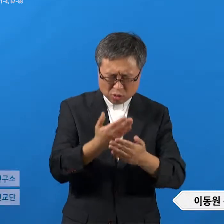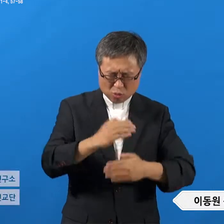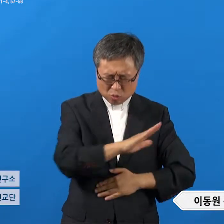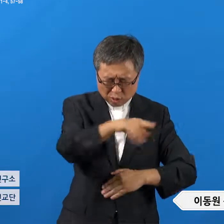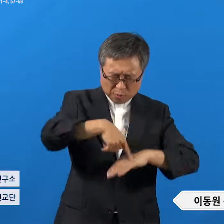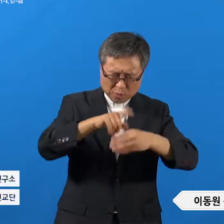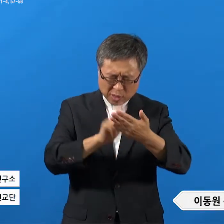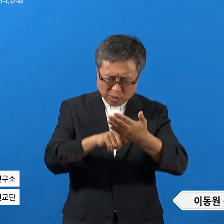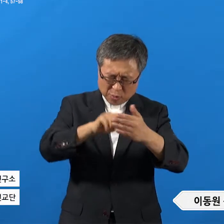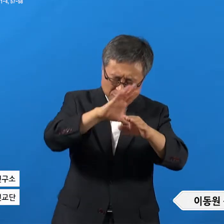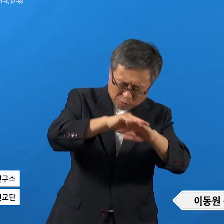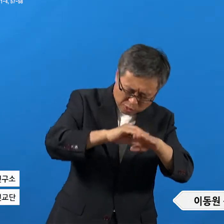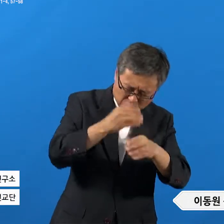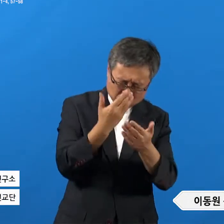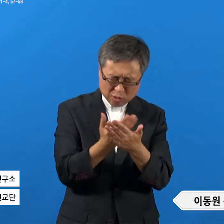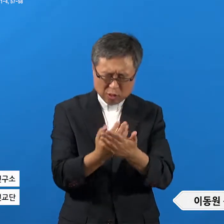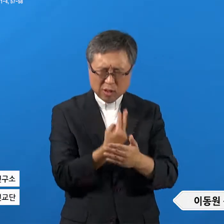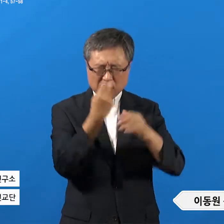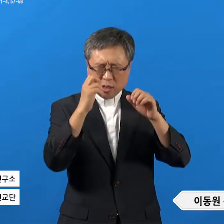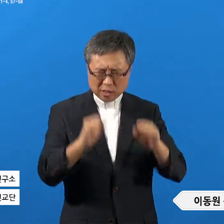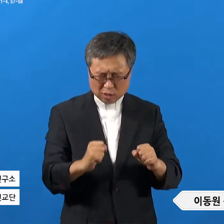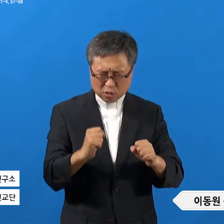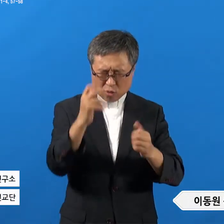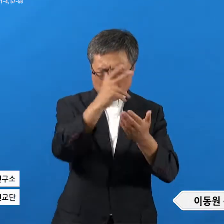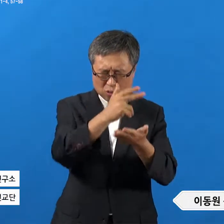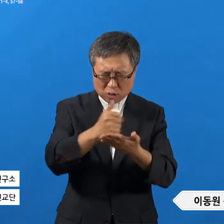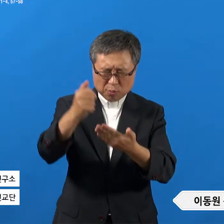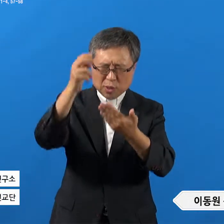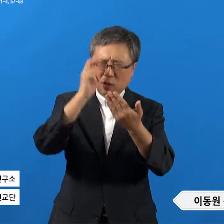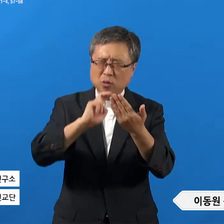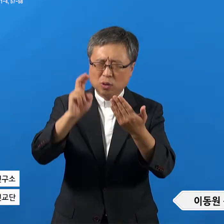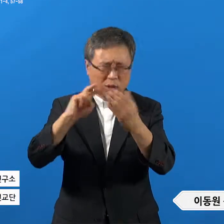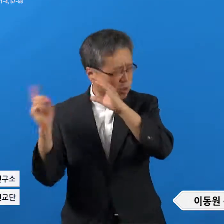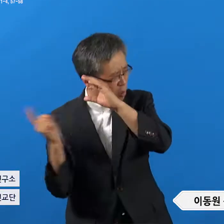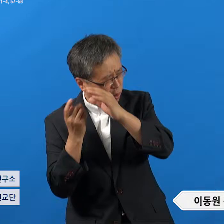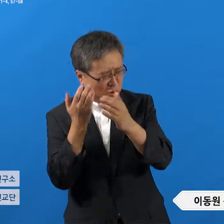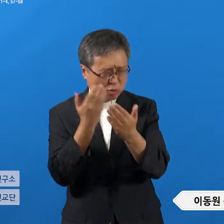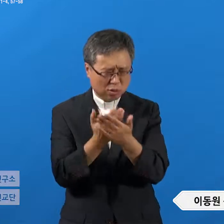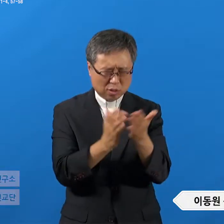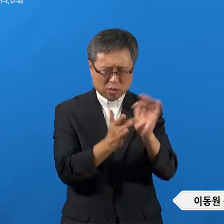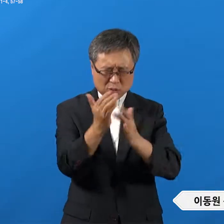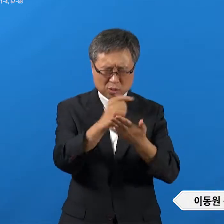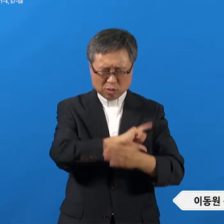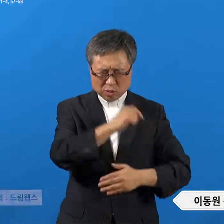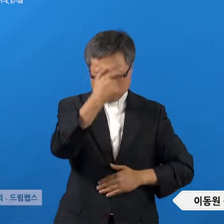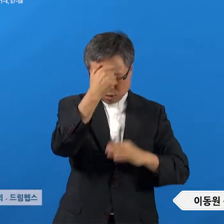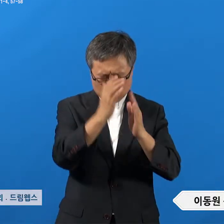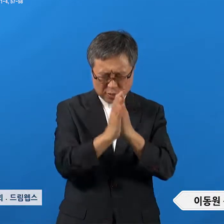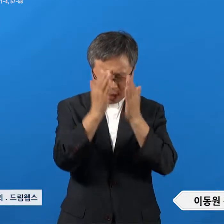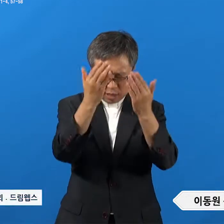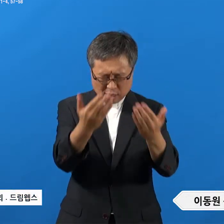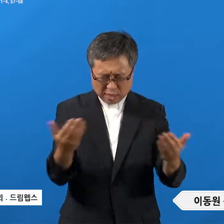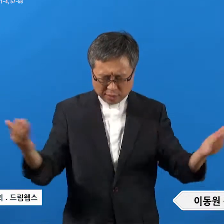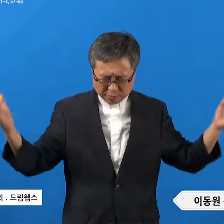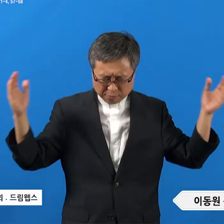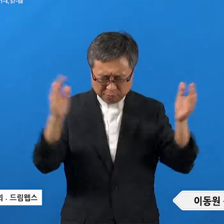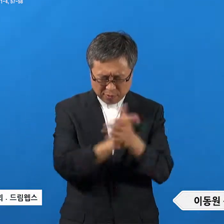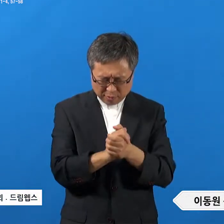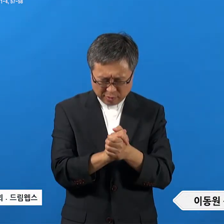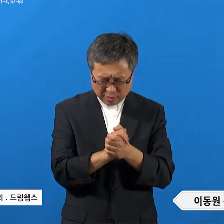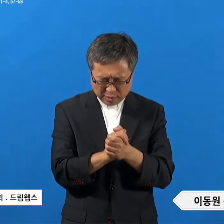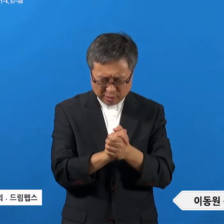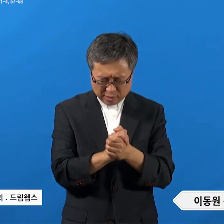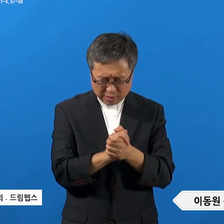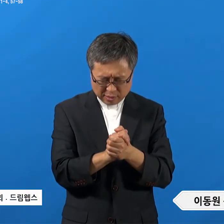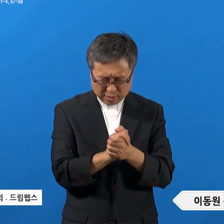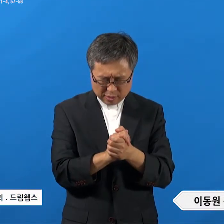터치하시고 살아계신 주님의 멜로디를 들려주시옵소서. 예수님의 이름으로 기도합니다. 아멘.